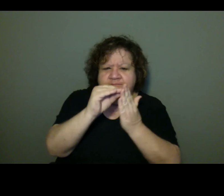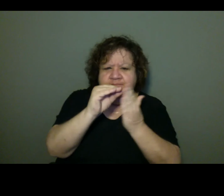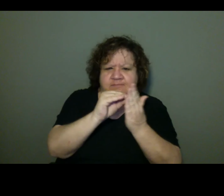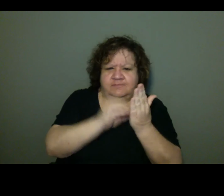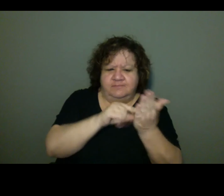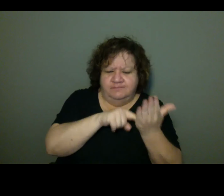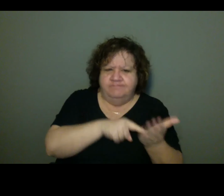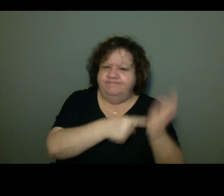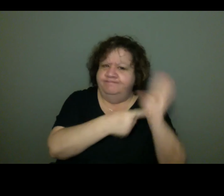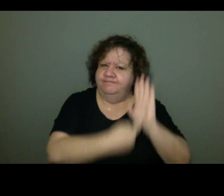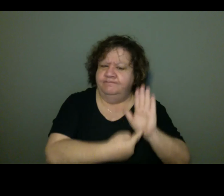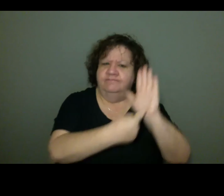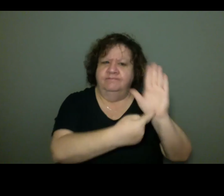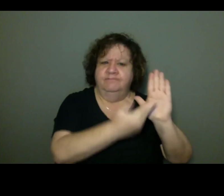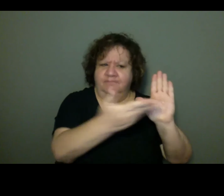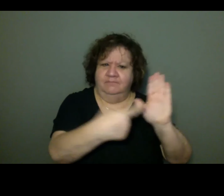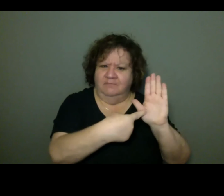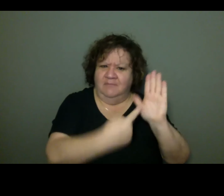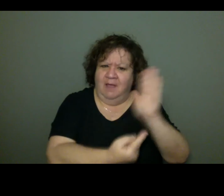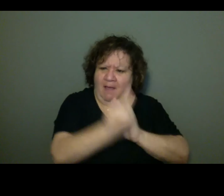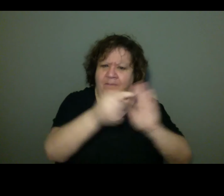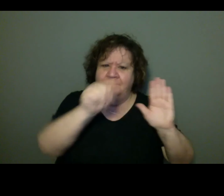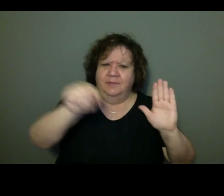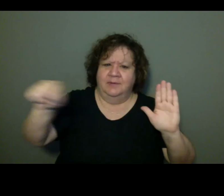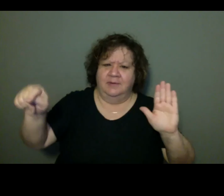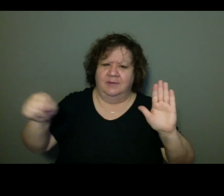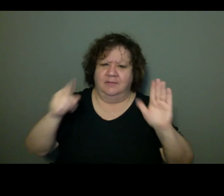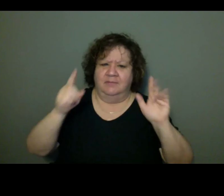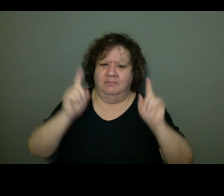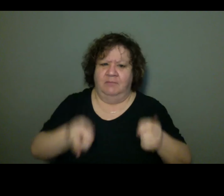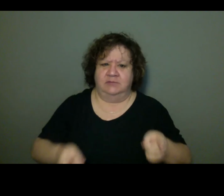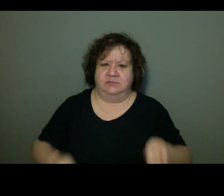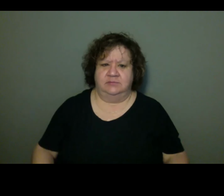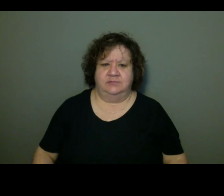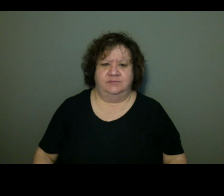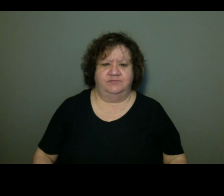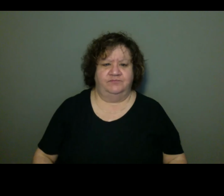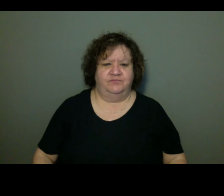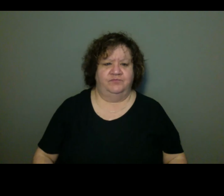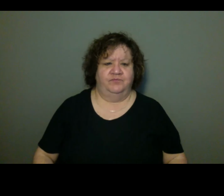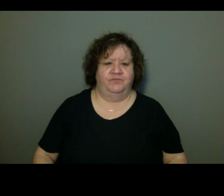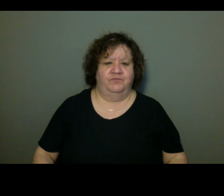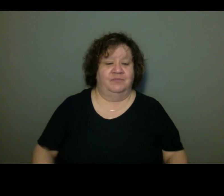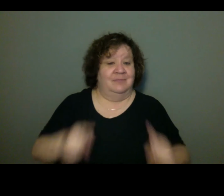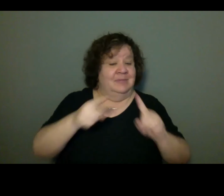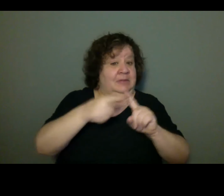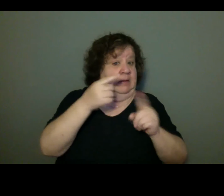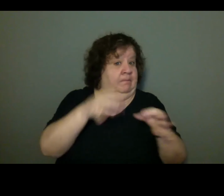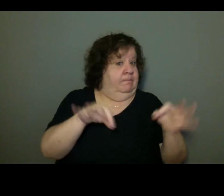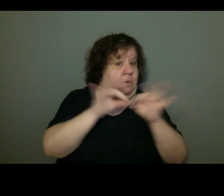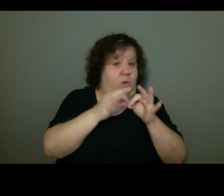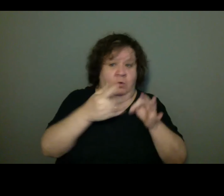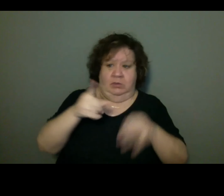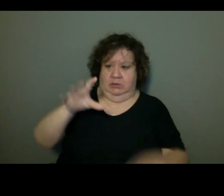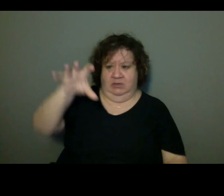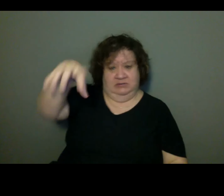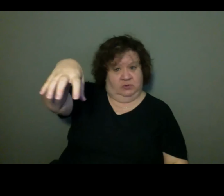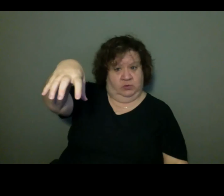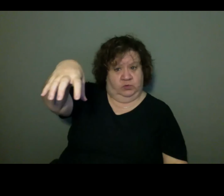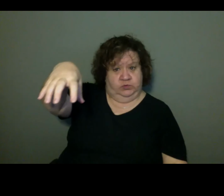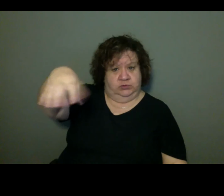impunidad. También se habló mucho de la participación de los niños y, asimismo,